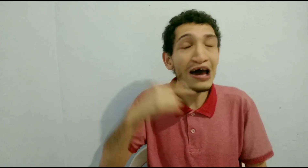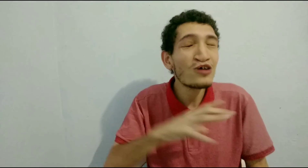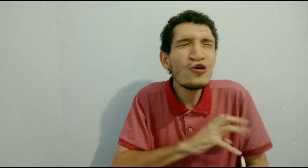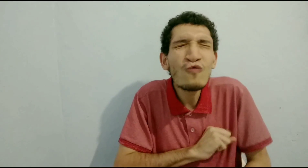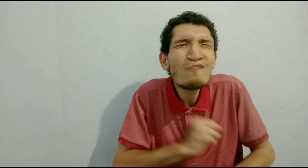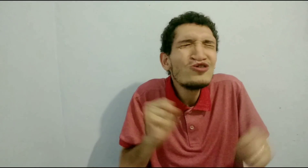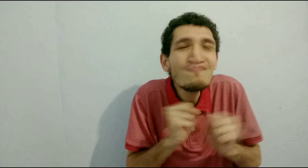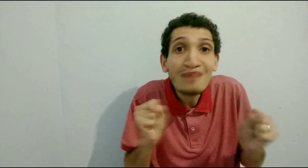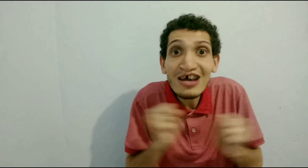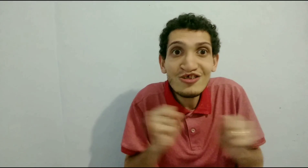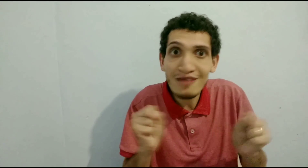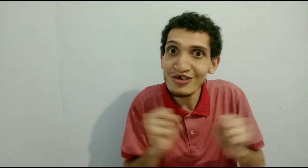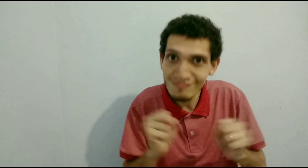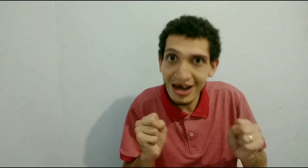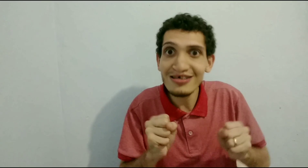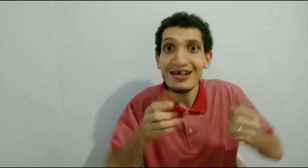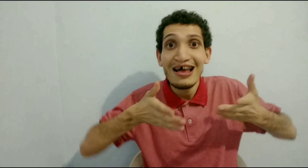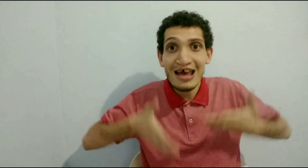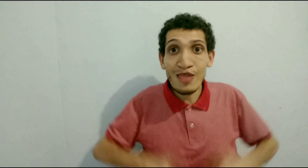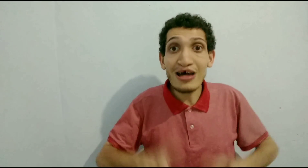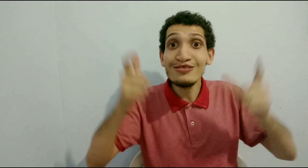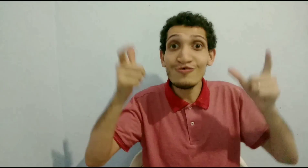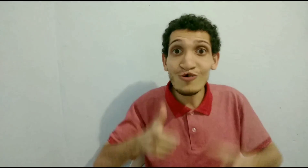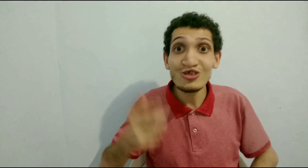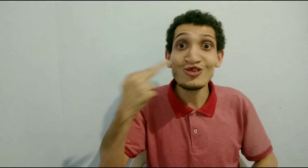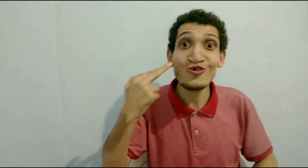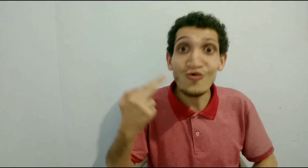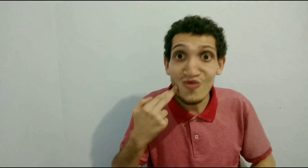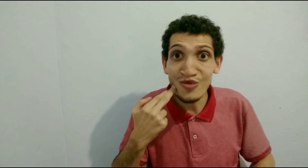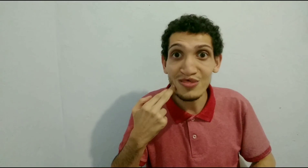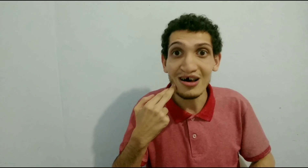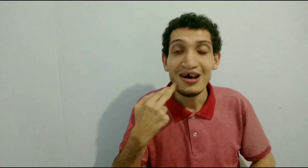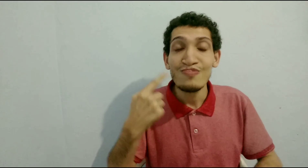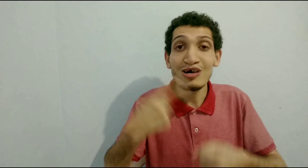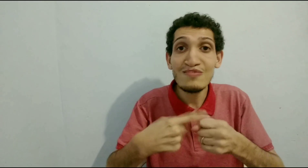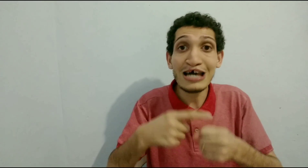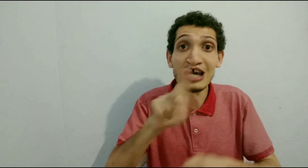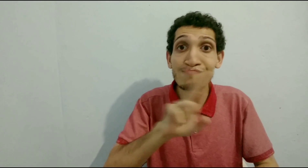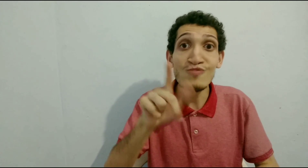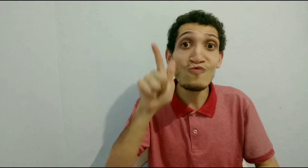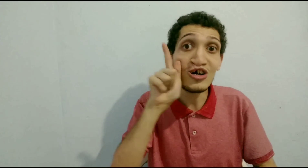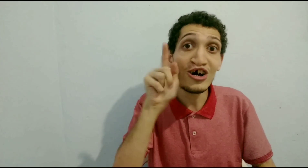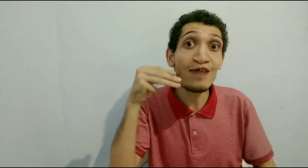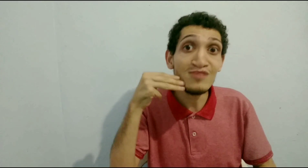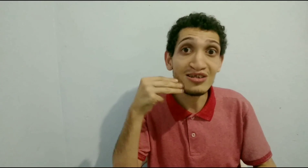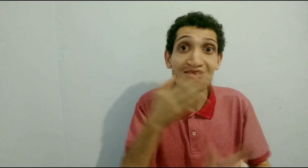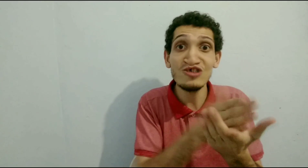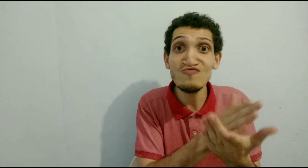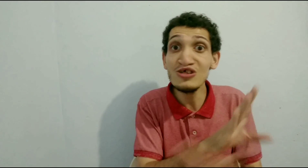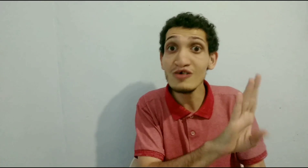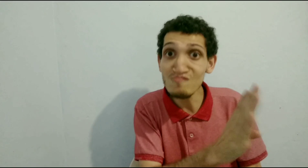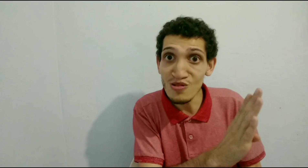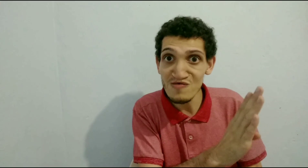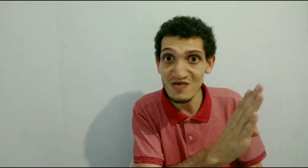Lara, que eu amo demais, demais, demais, ela nasceu hoje, em Rondônia, numa cidade chamada Guajarabiru, é de Vila Bolívia.